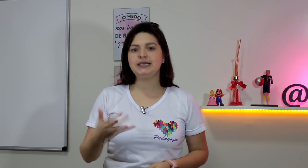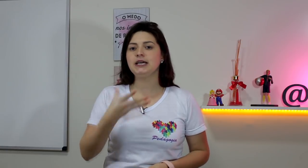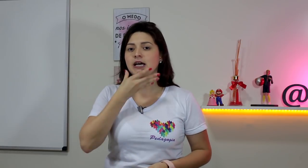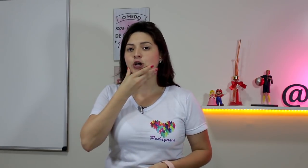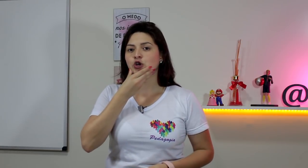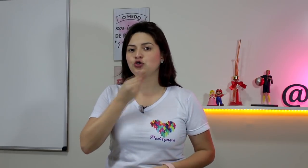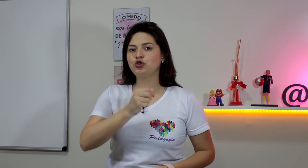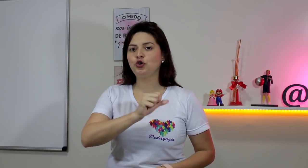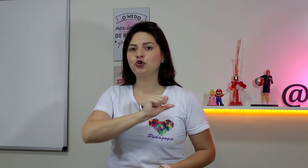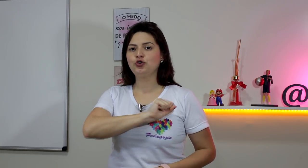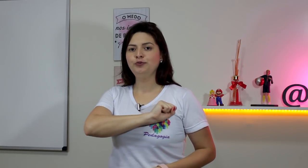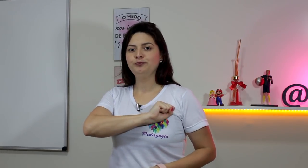belezinha? Sogro